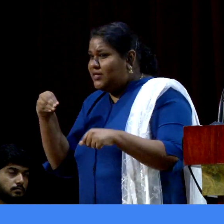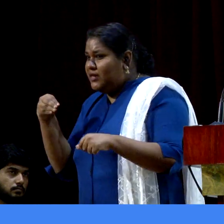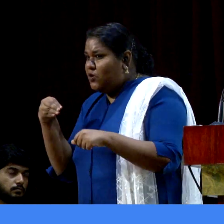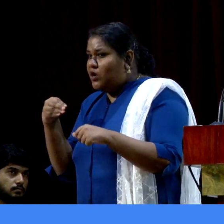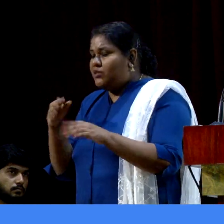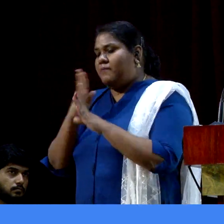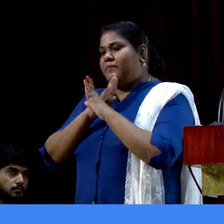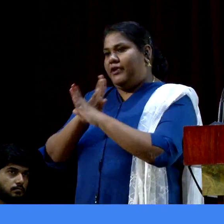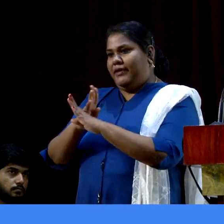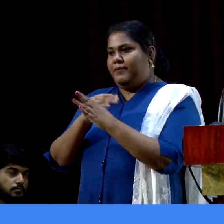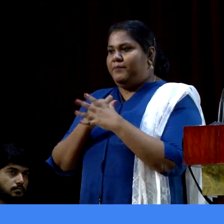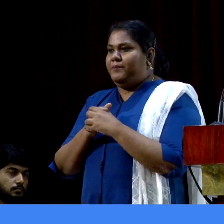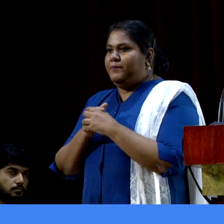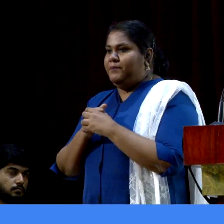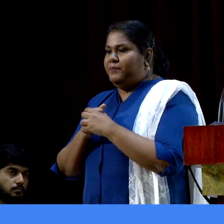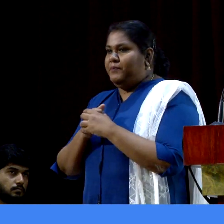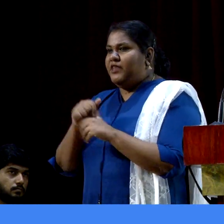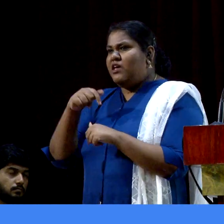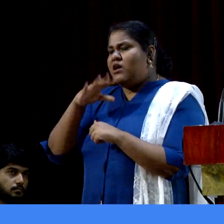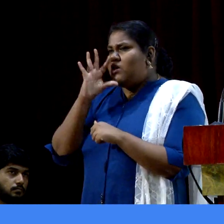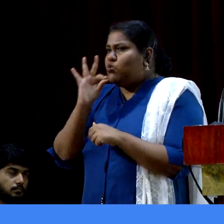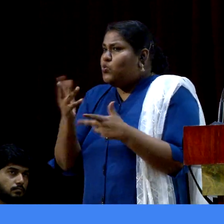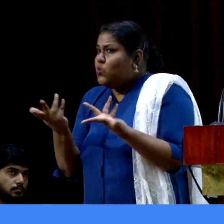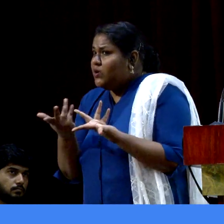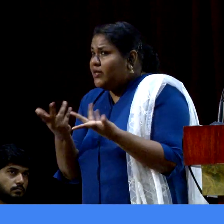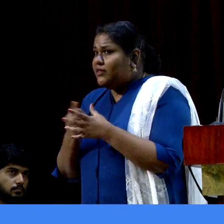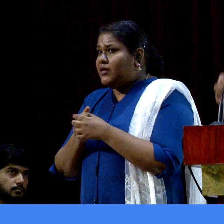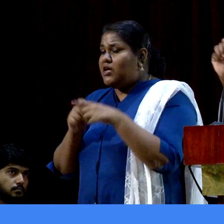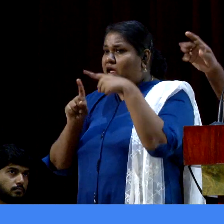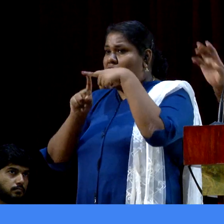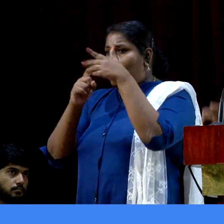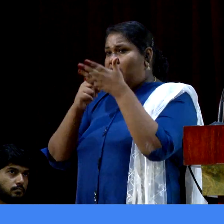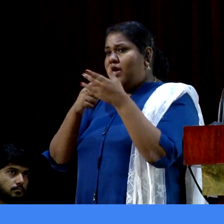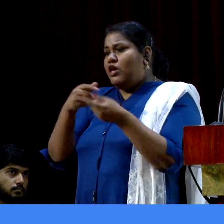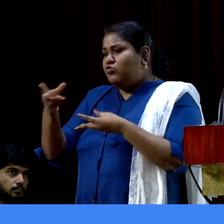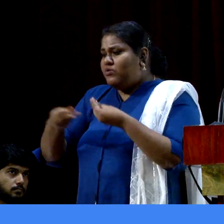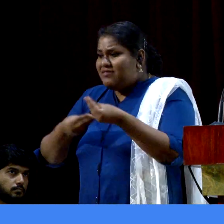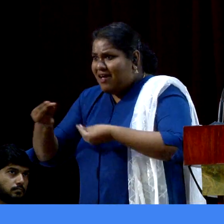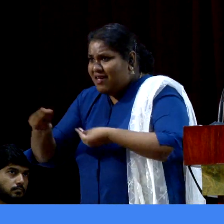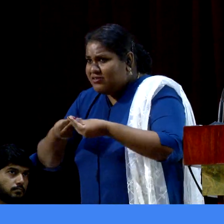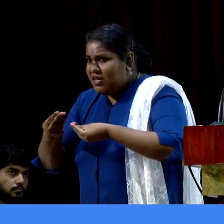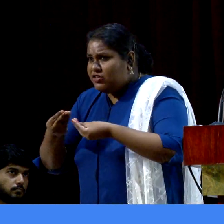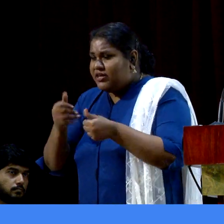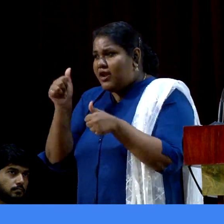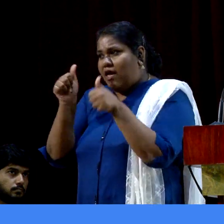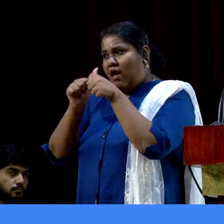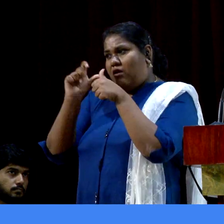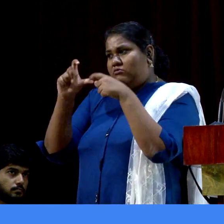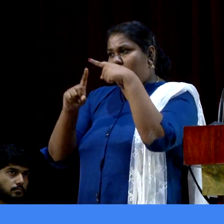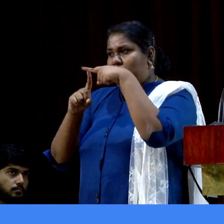தெரிவிக்கப்பட்டது. தெரிவிக்கப்பட்ட காரணத்தினால்தான் பினாமி டிரான்சாக்ஷன் ஆக்ட் ஹஸ் பீன் இன்ட்ரடியூஸ்ட்.